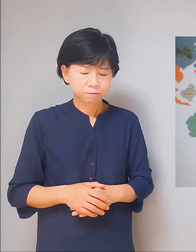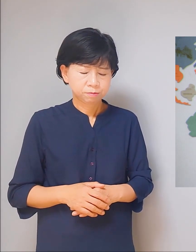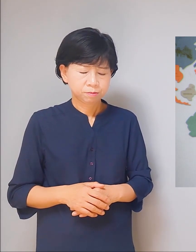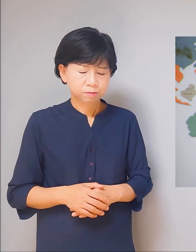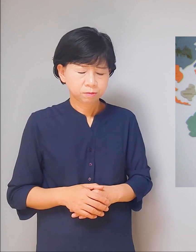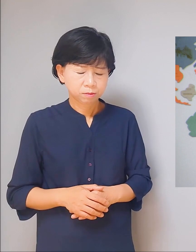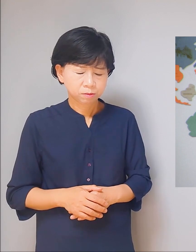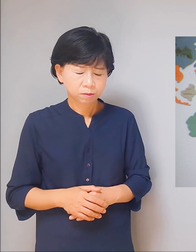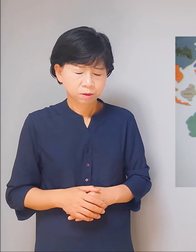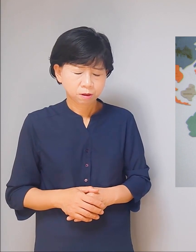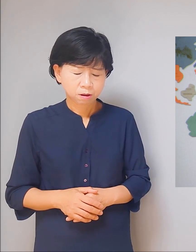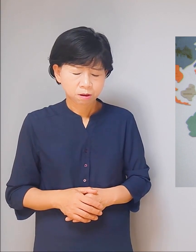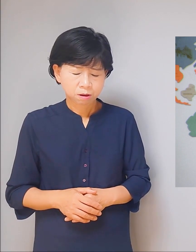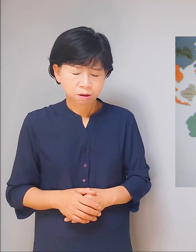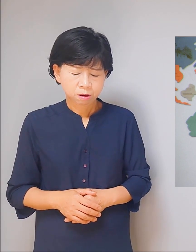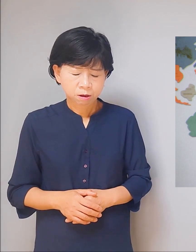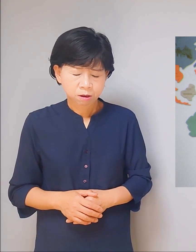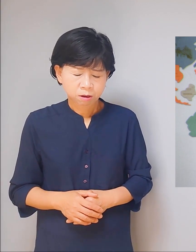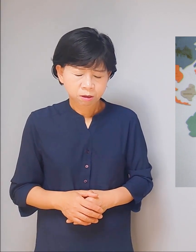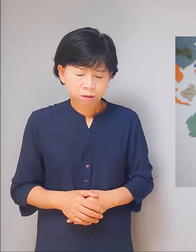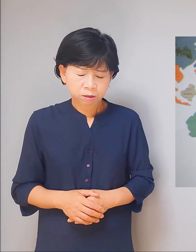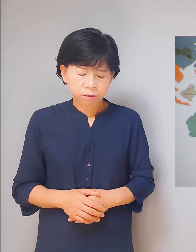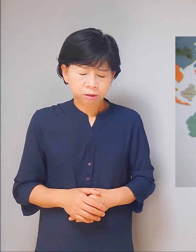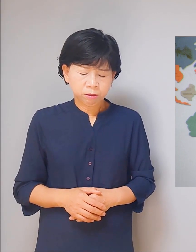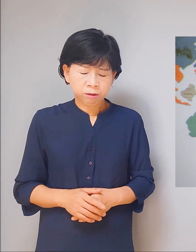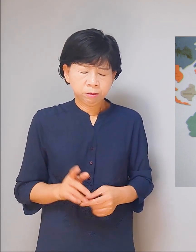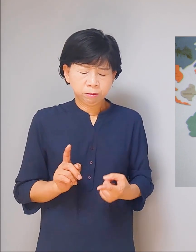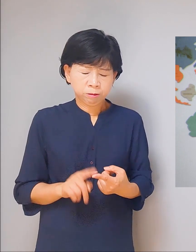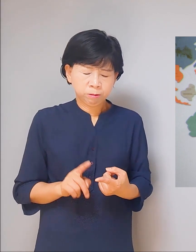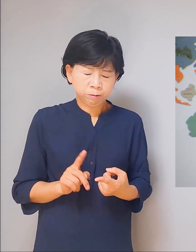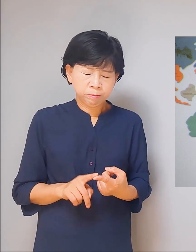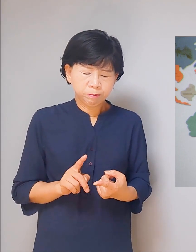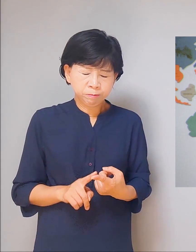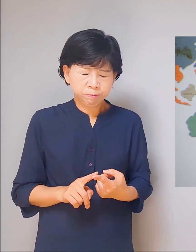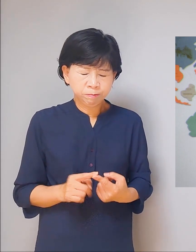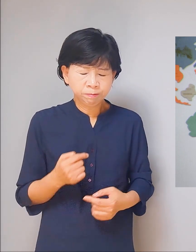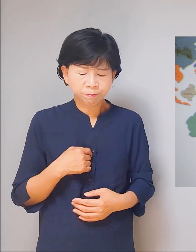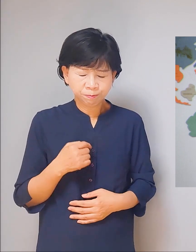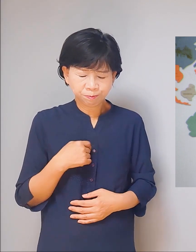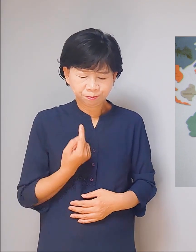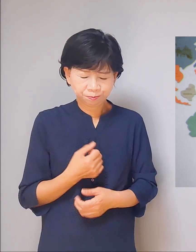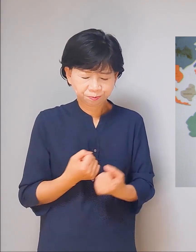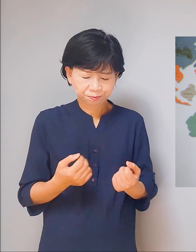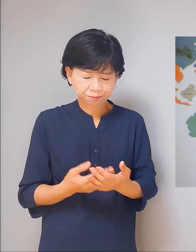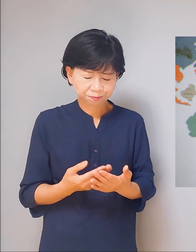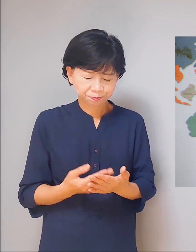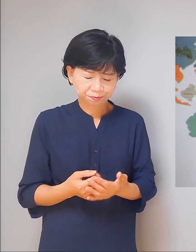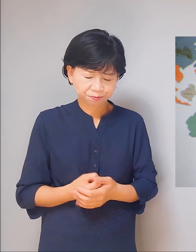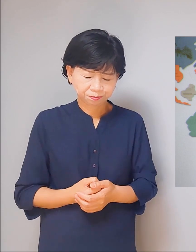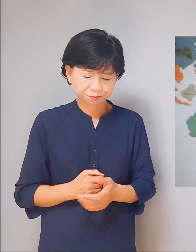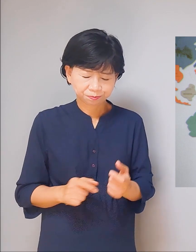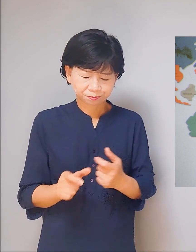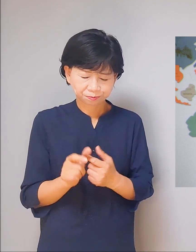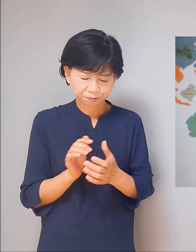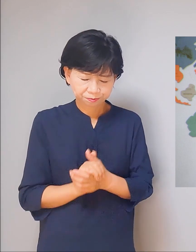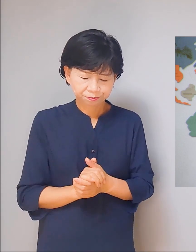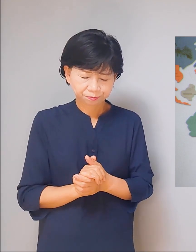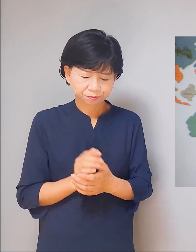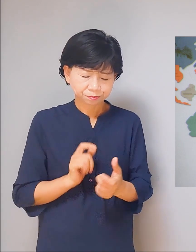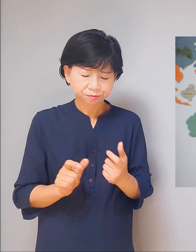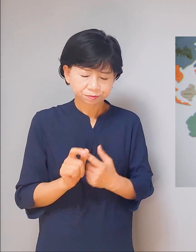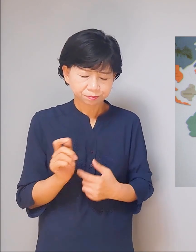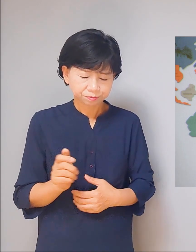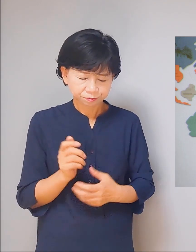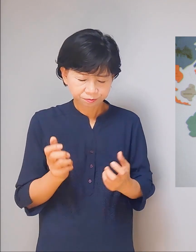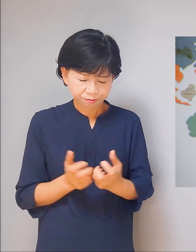급급해 있는 우리를 용서하여, 나 자신을 용서하여 주시옵소서. 하나님 더 기도하게 하시고 더 성령 충만을